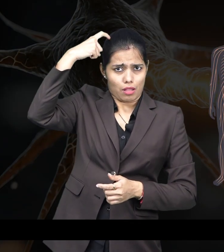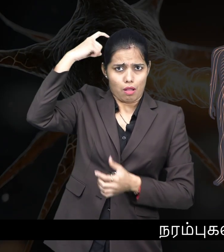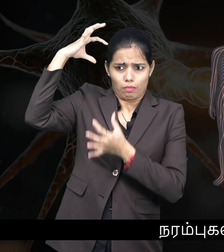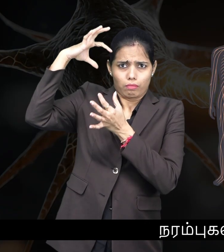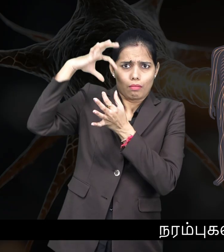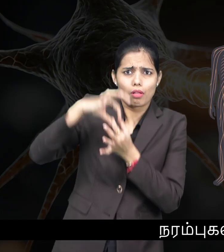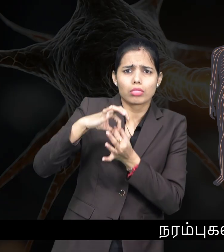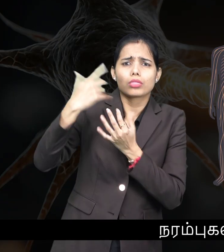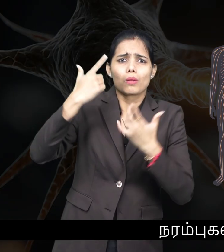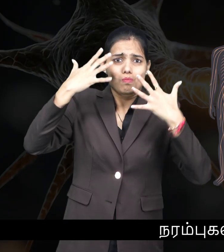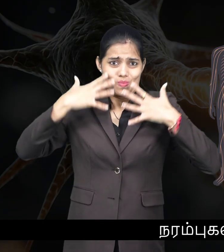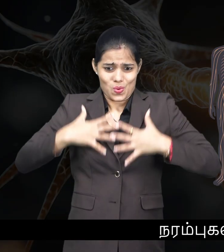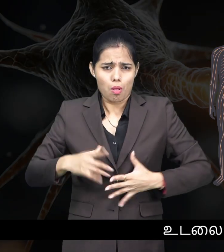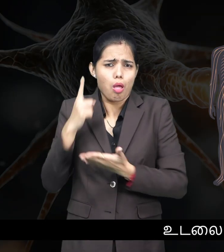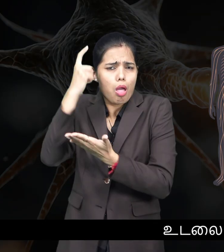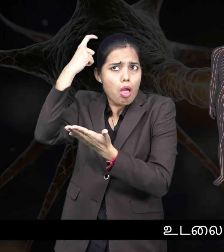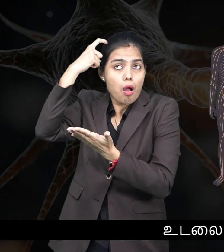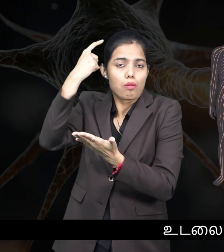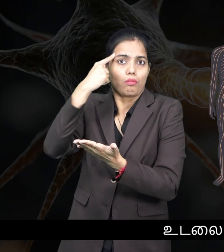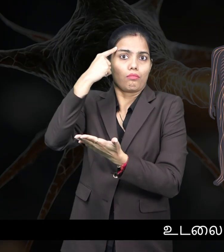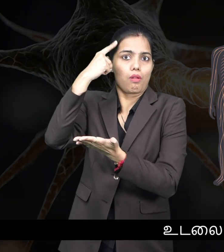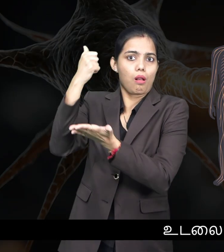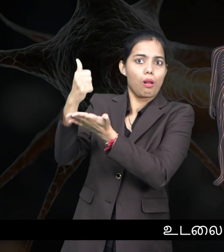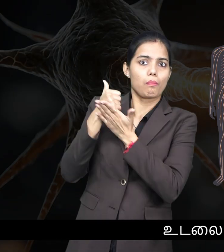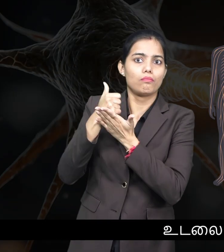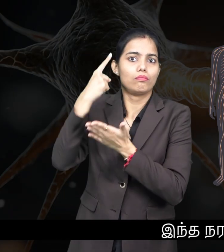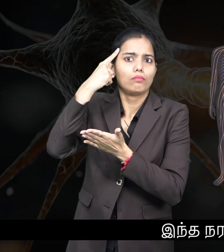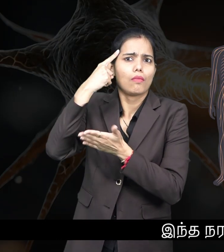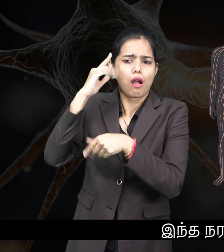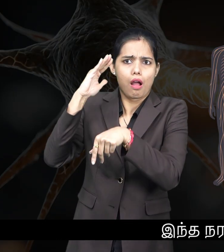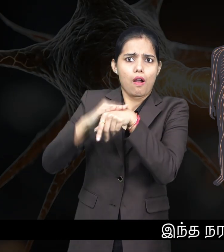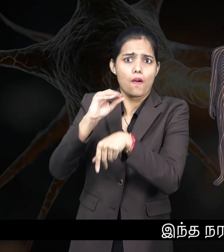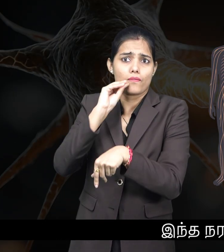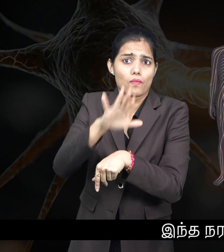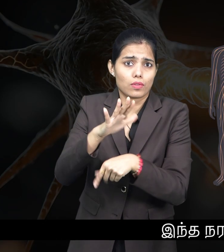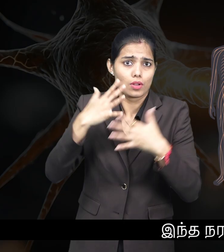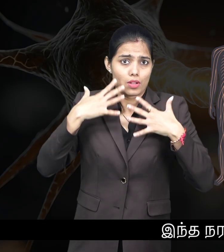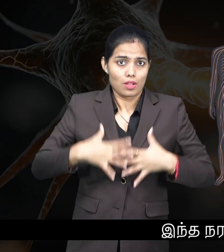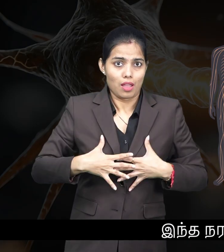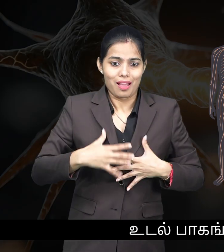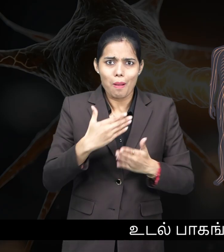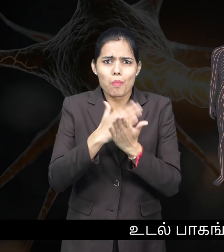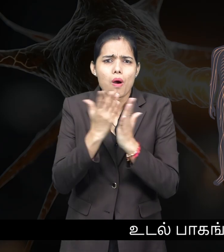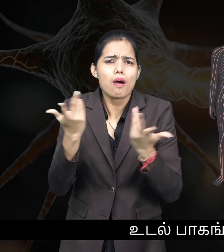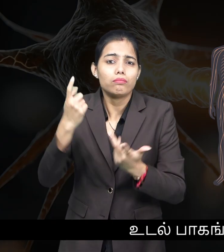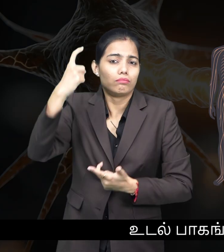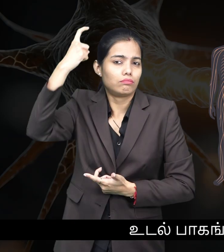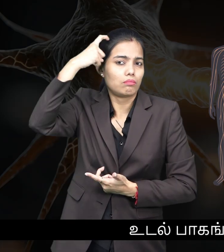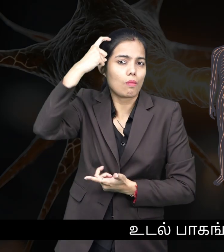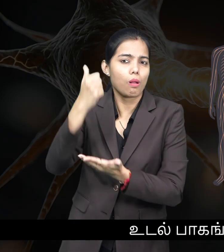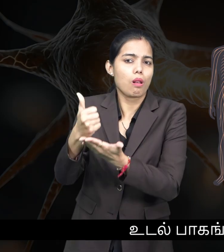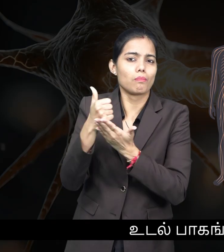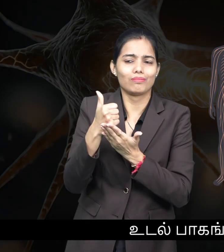மூளை நரம்புகளின் உதவியுடன் முழு உடலை கட்டுப்படுத்துகிறது. இந்த நரம்புகள் செய்திகளை உடல்